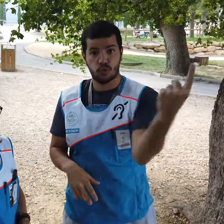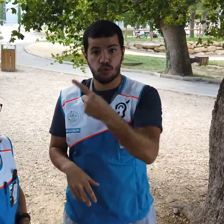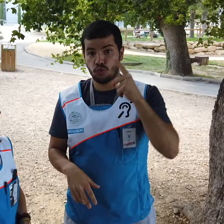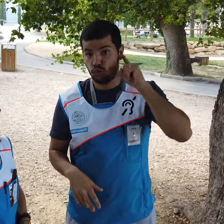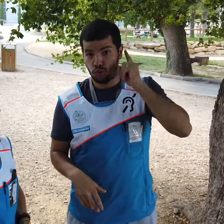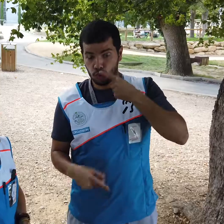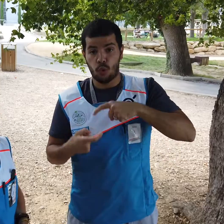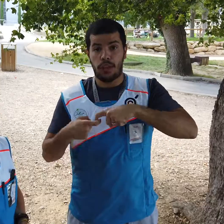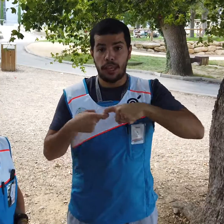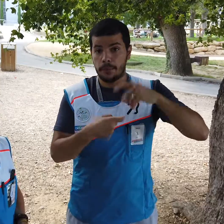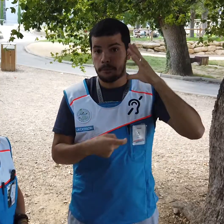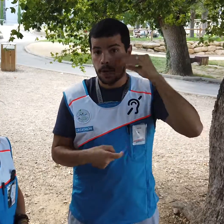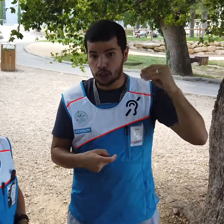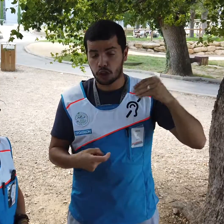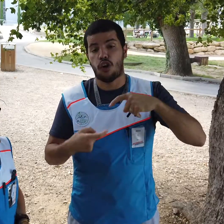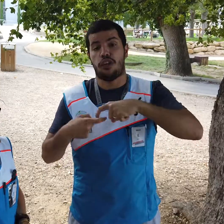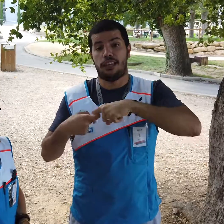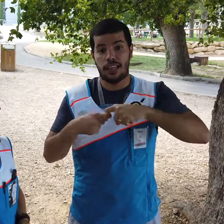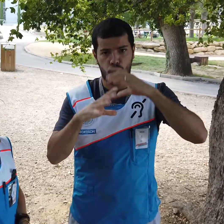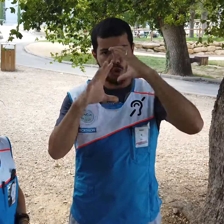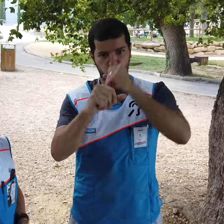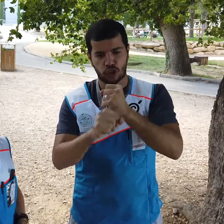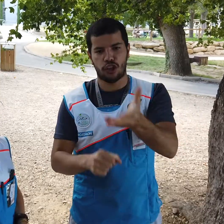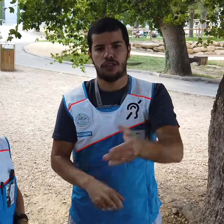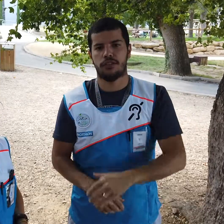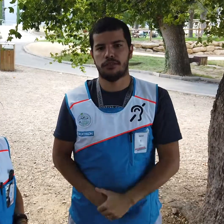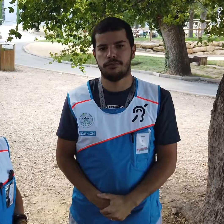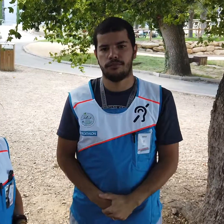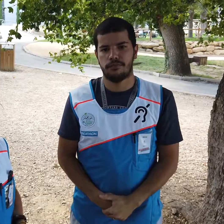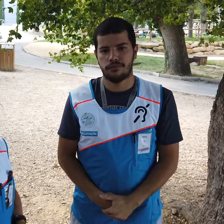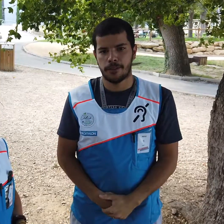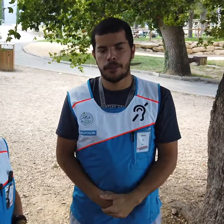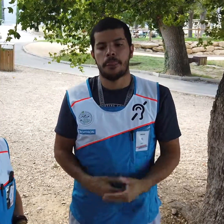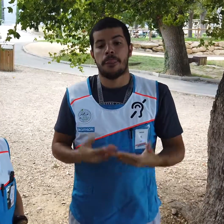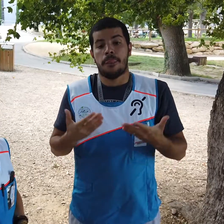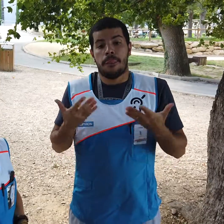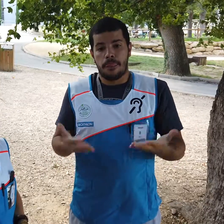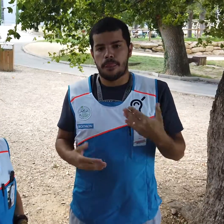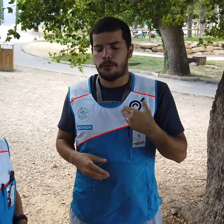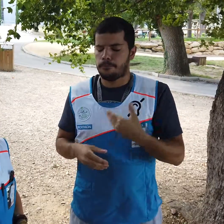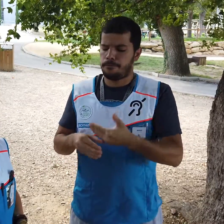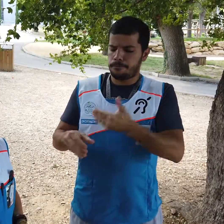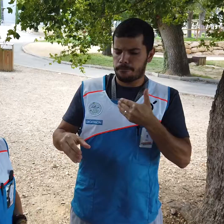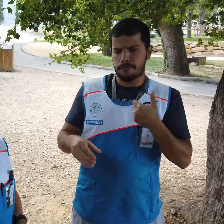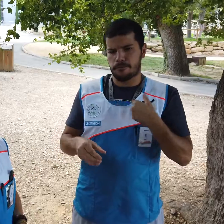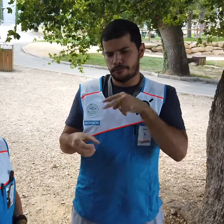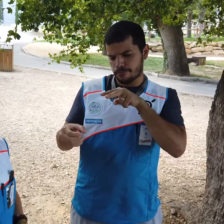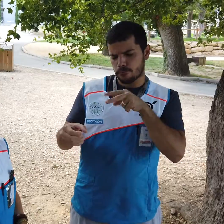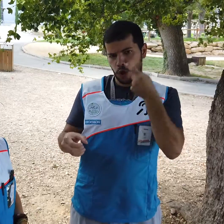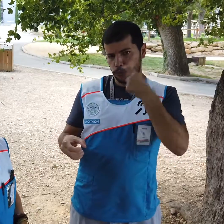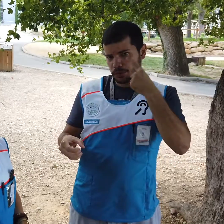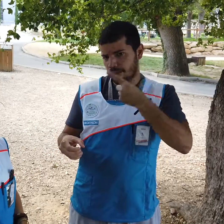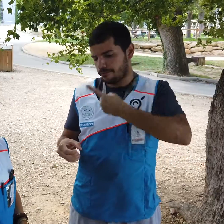ici, car la communication avec les personnes entendantes est compliquée pour eux. Et souvent, ils ne comprennent